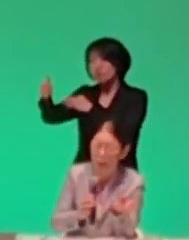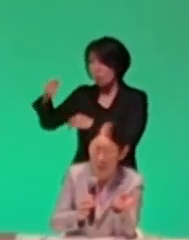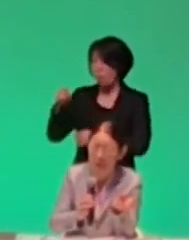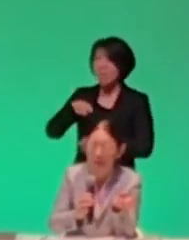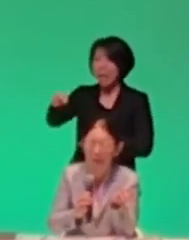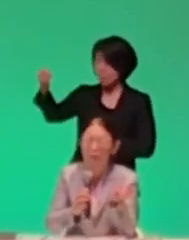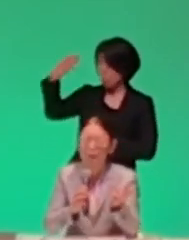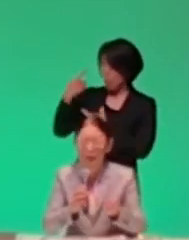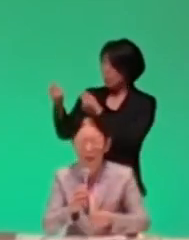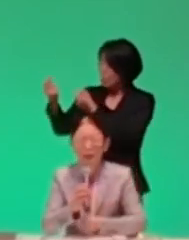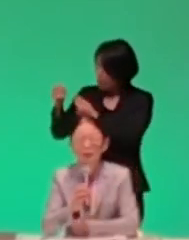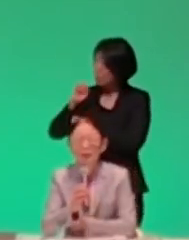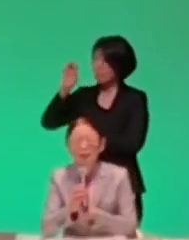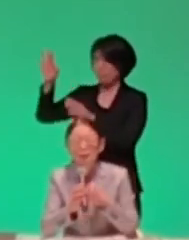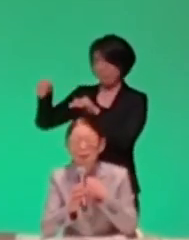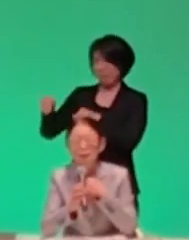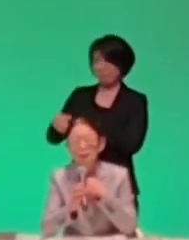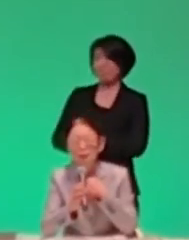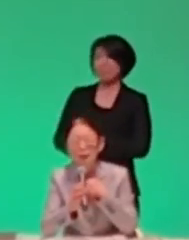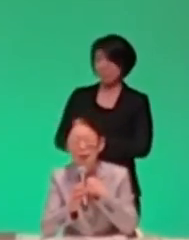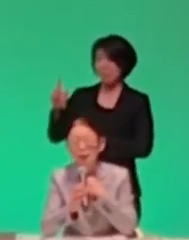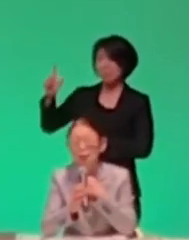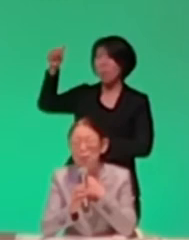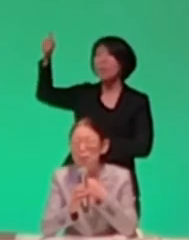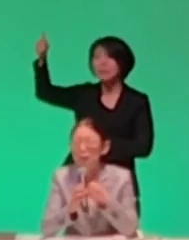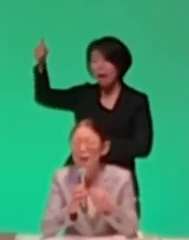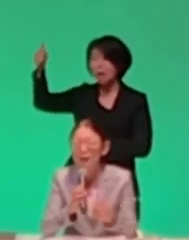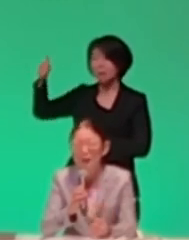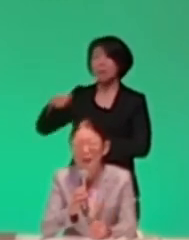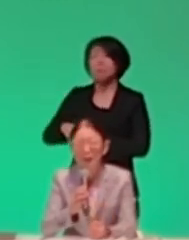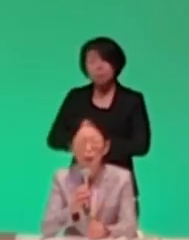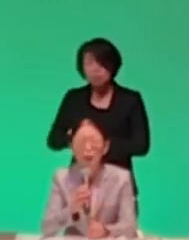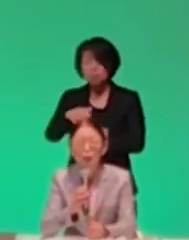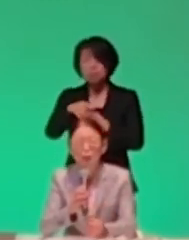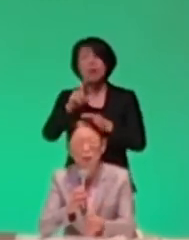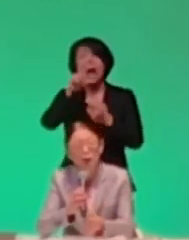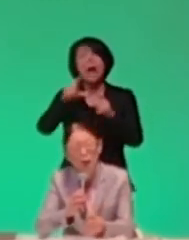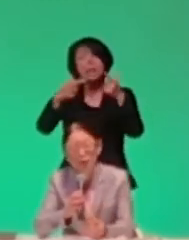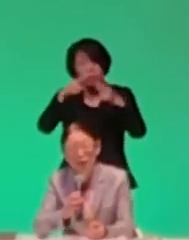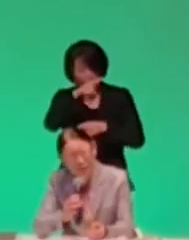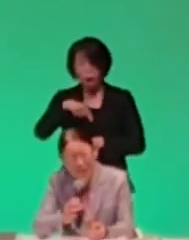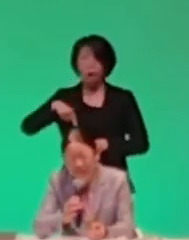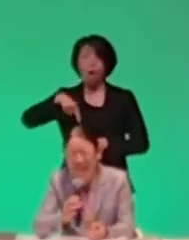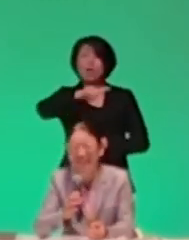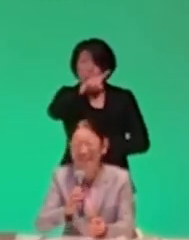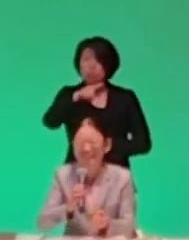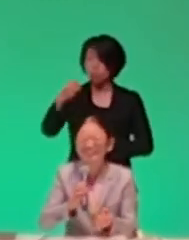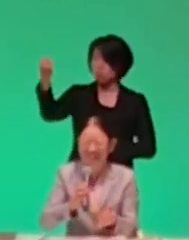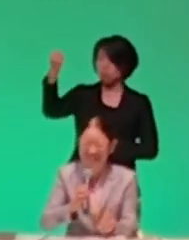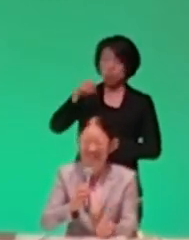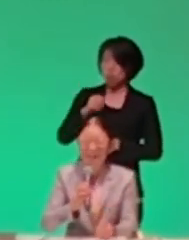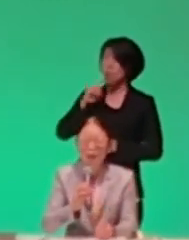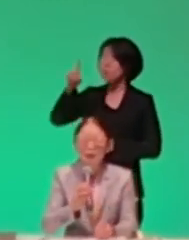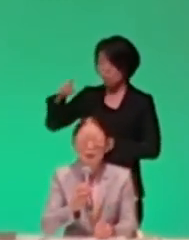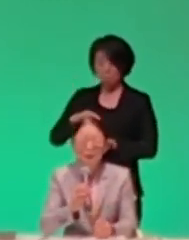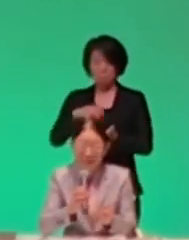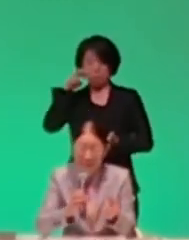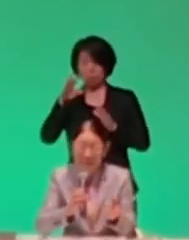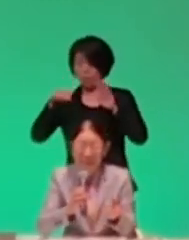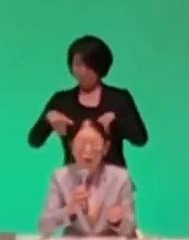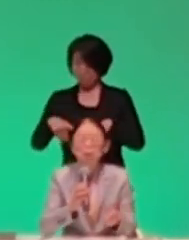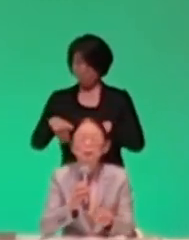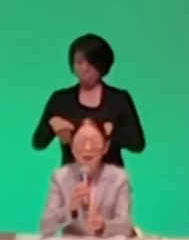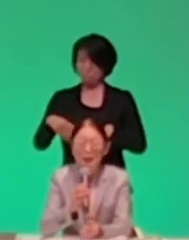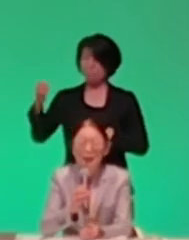言いましたよねって言ったら、その上司が、村木さん行くって言うからびっくりしたって言われて、